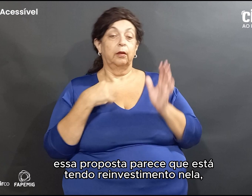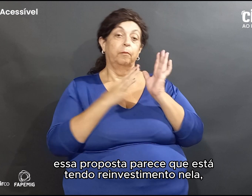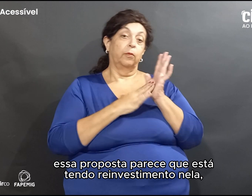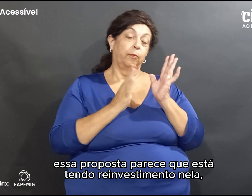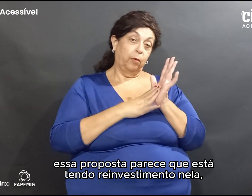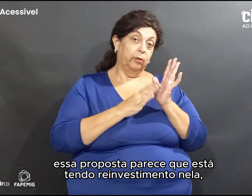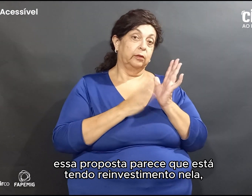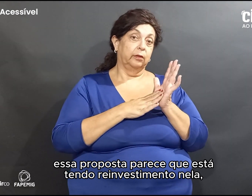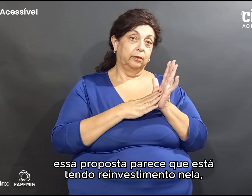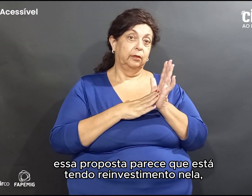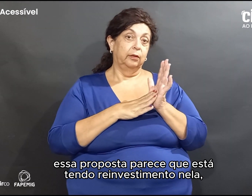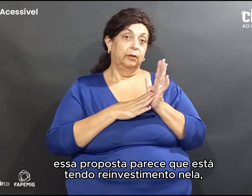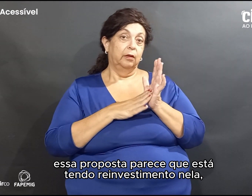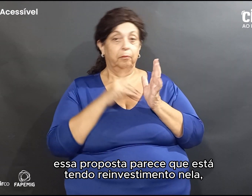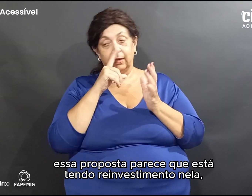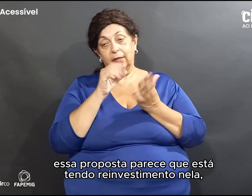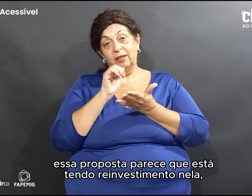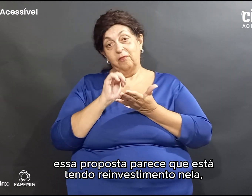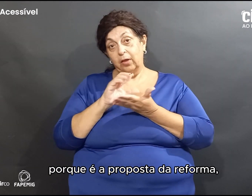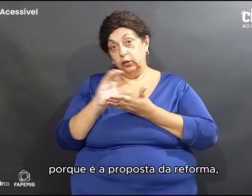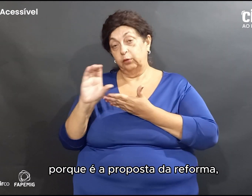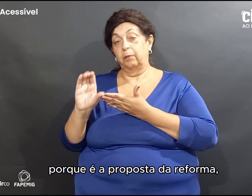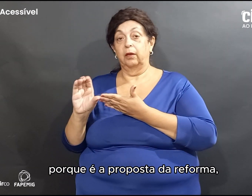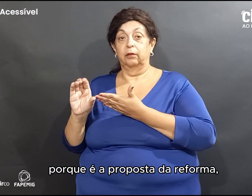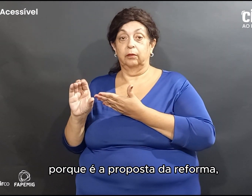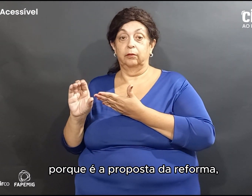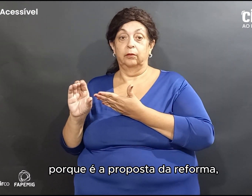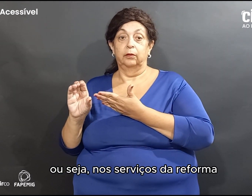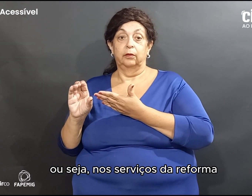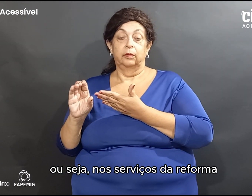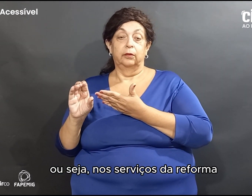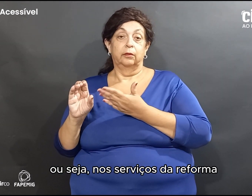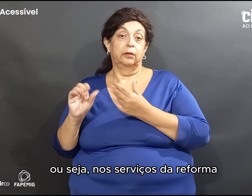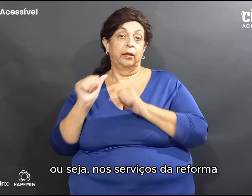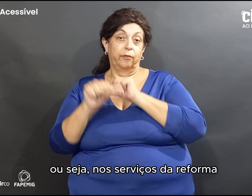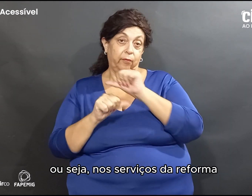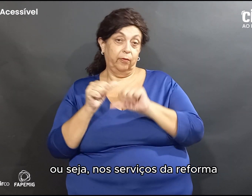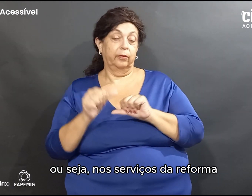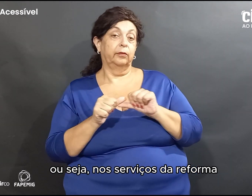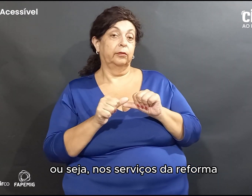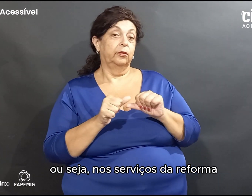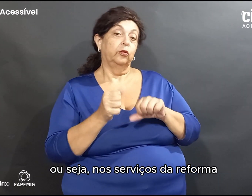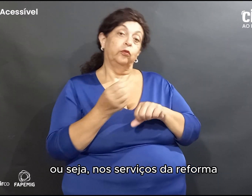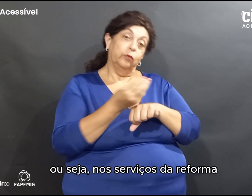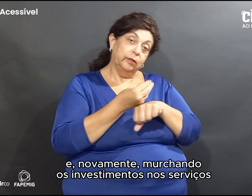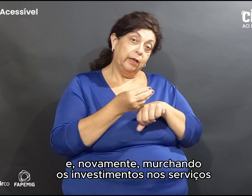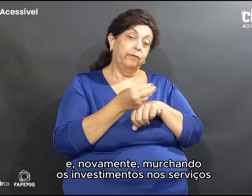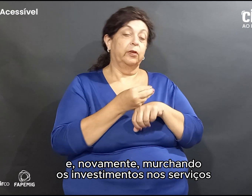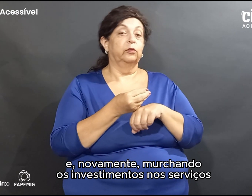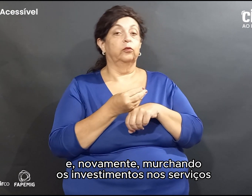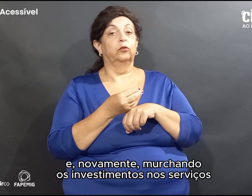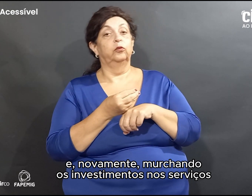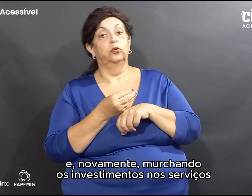que está tendo um reinvestimento nela, que é a proposta da reforma, ou seja, nos serviços da reforma e, novamente,